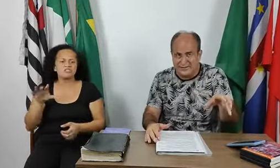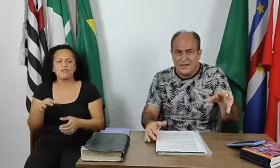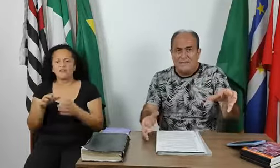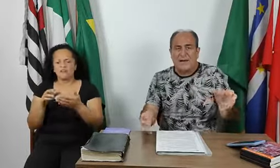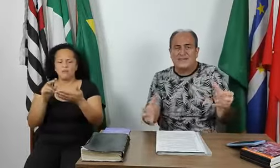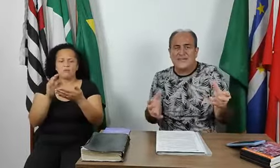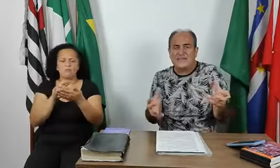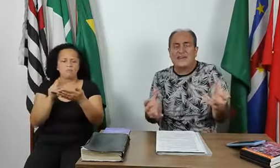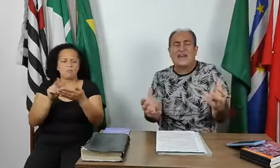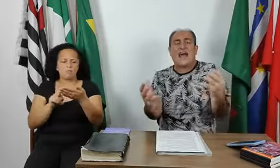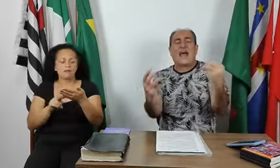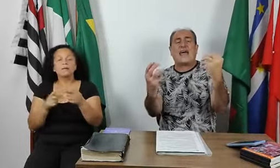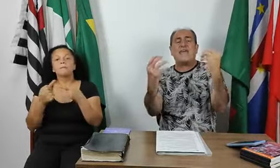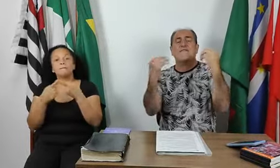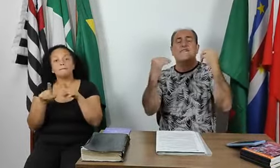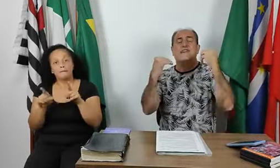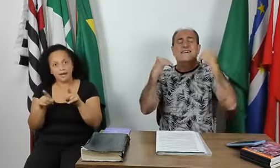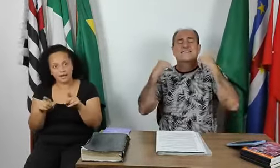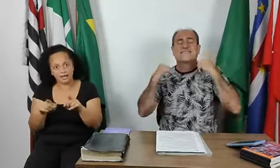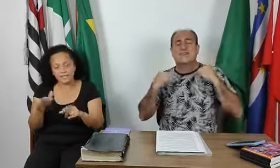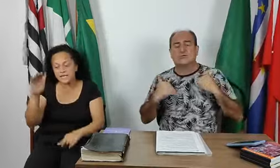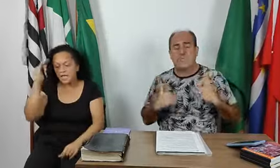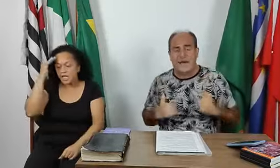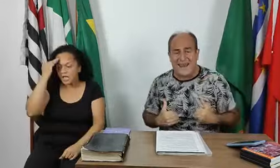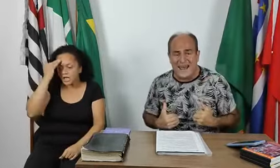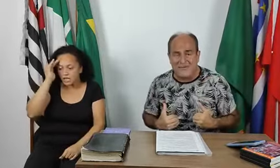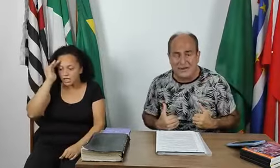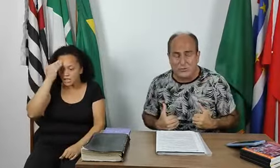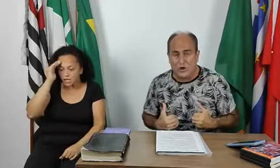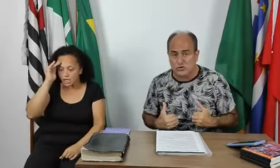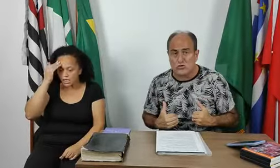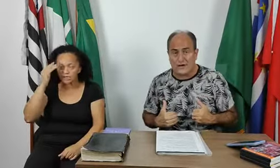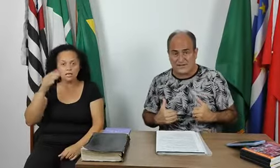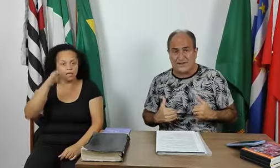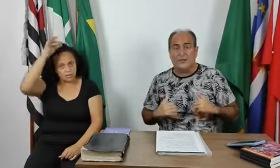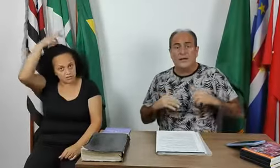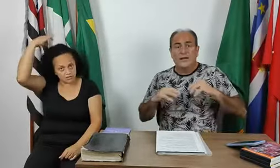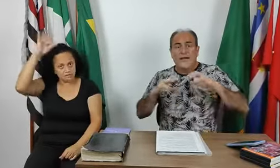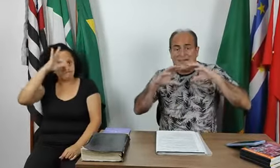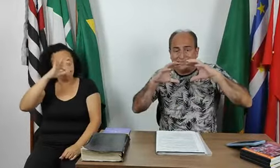ler, mas é ter a revelação da palavra no nosso